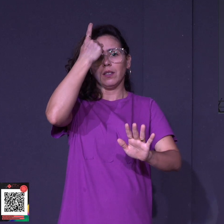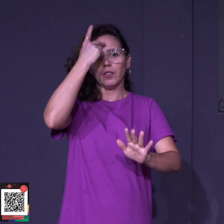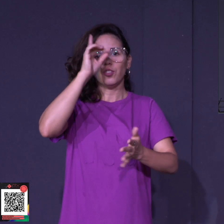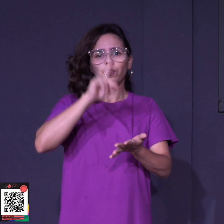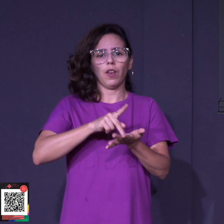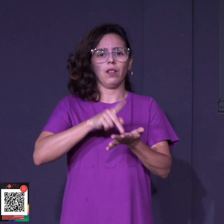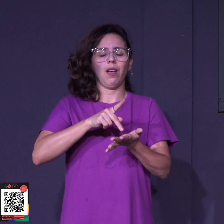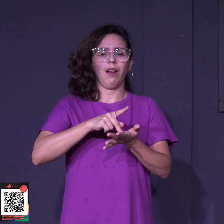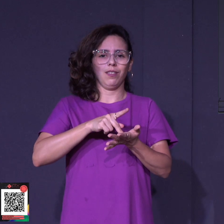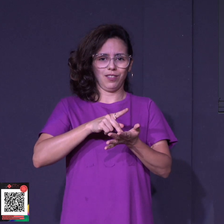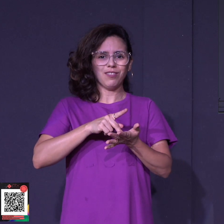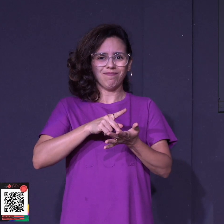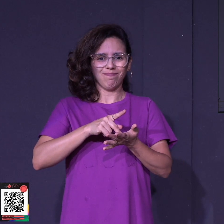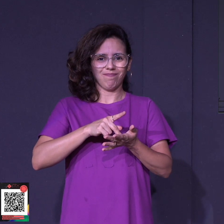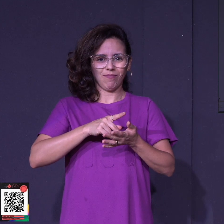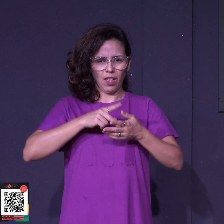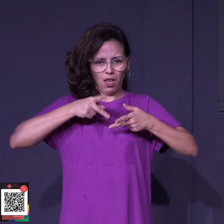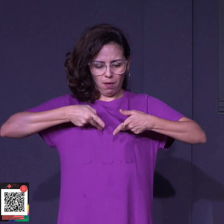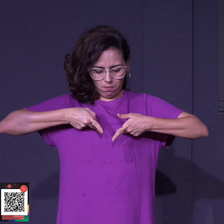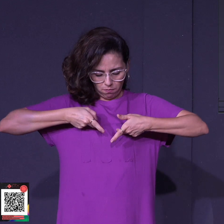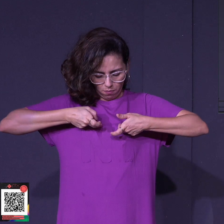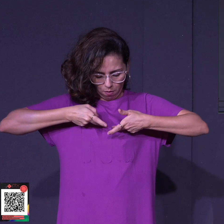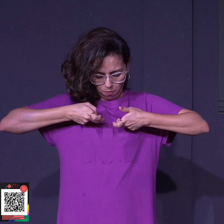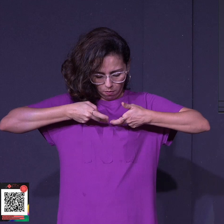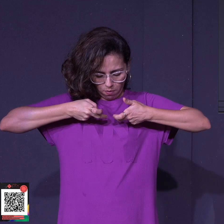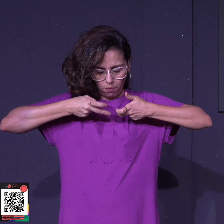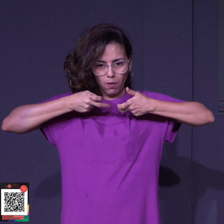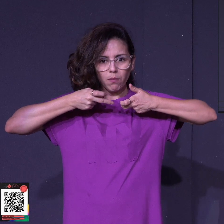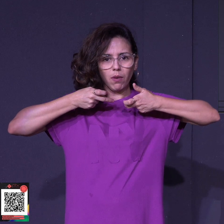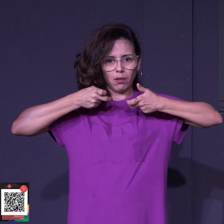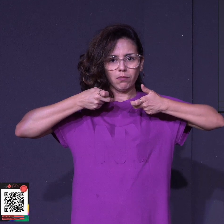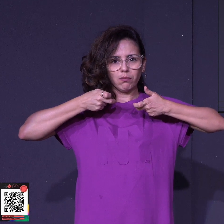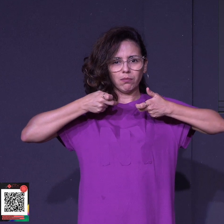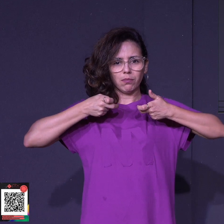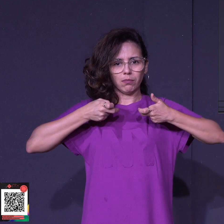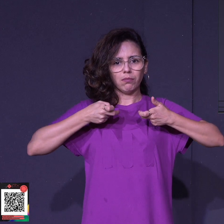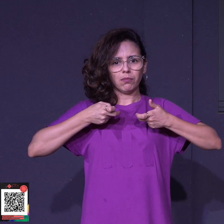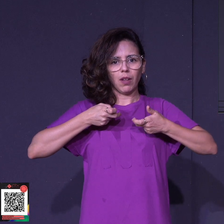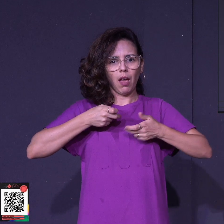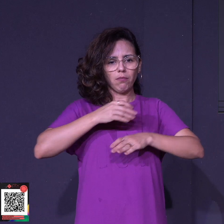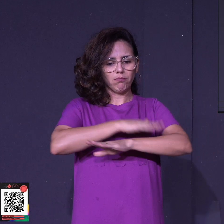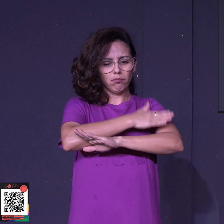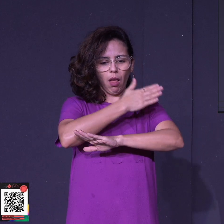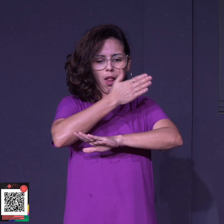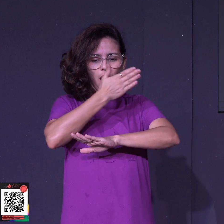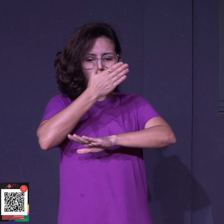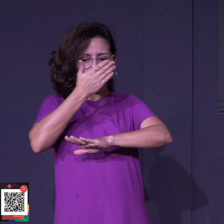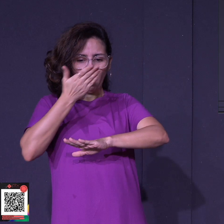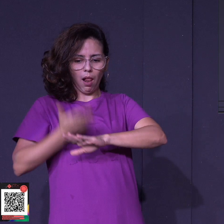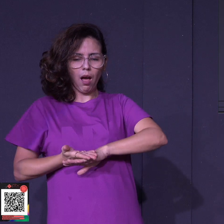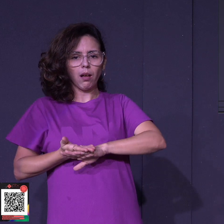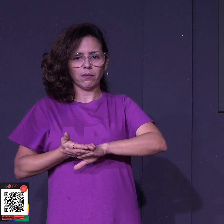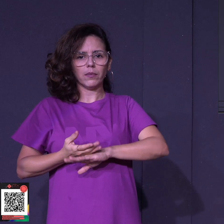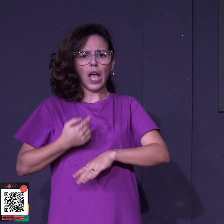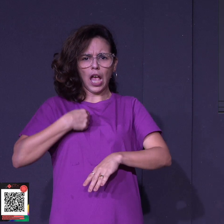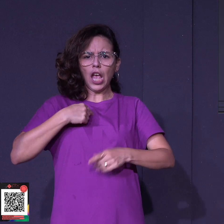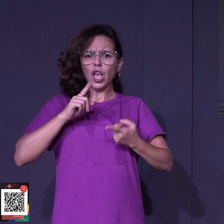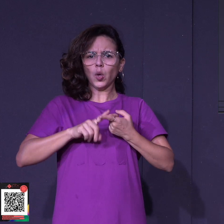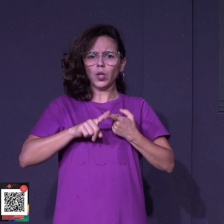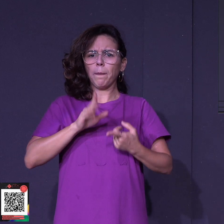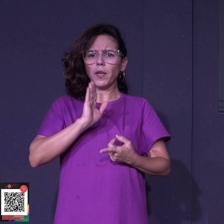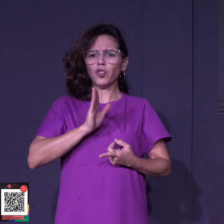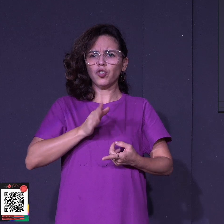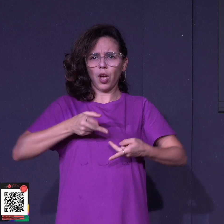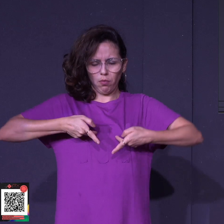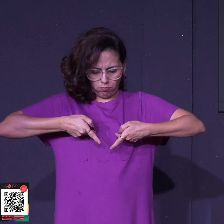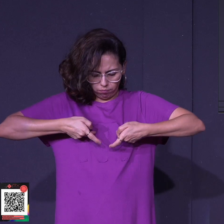Porque olhe para dentro de você, e eu durante todo esse dia já estou olhando para dentro de mim, porque eu não prego para você apenas. A palavra é